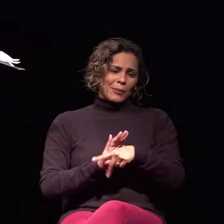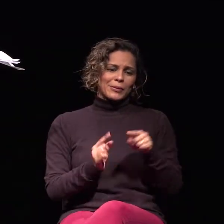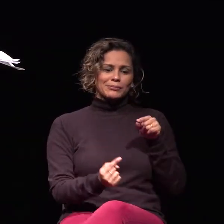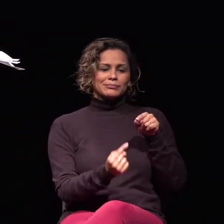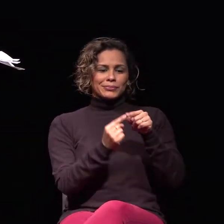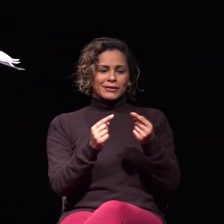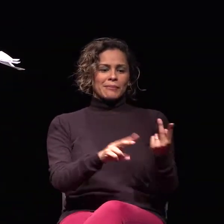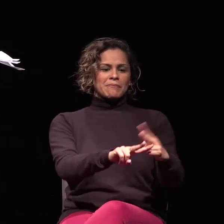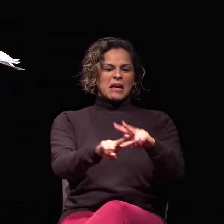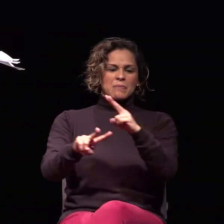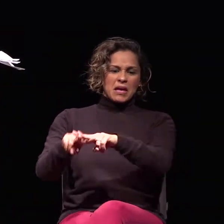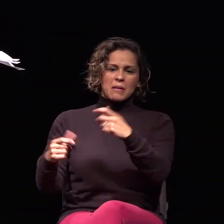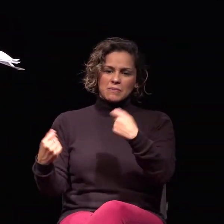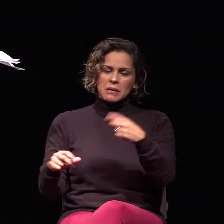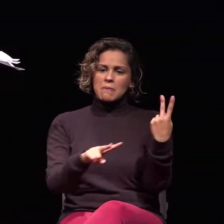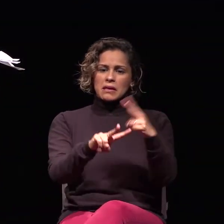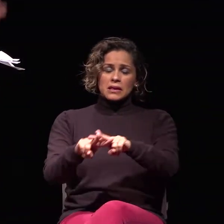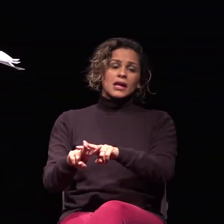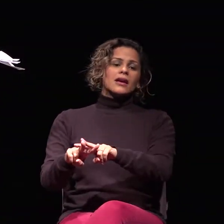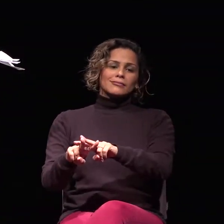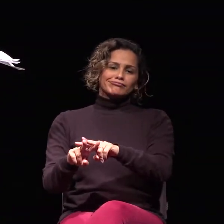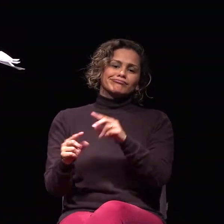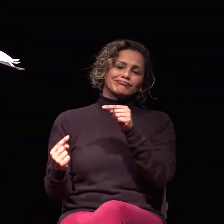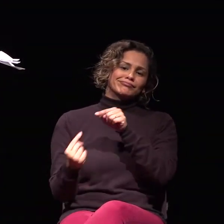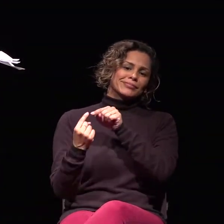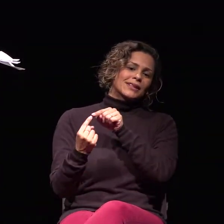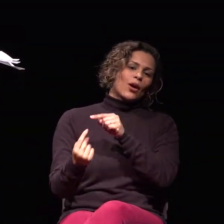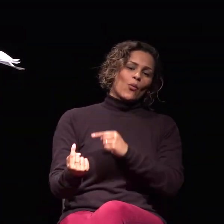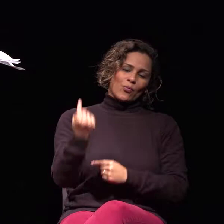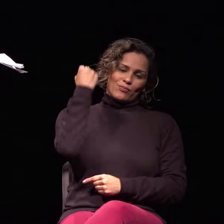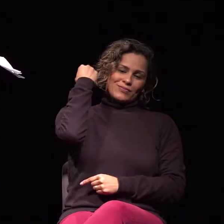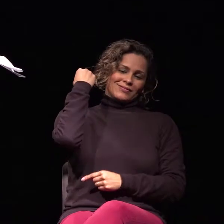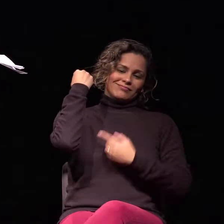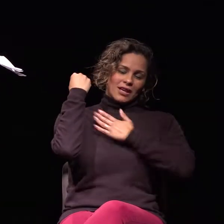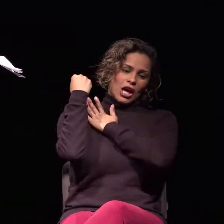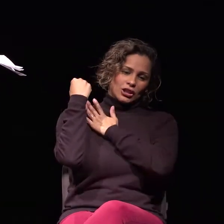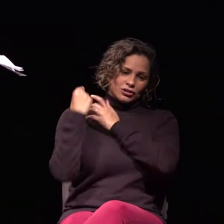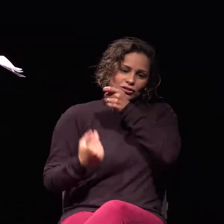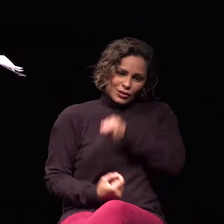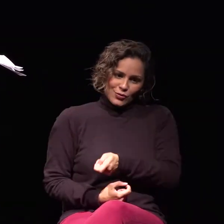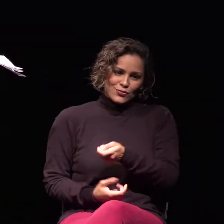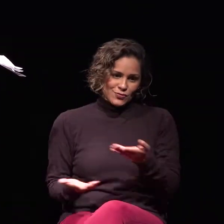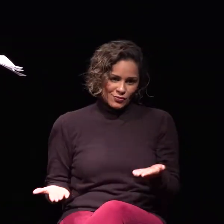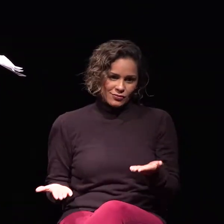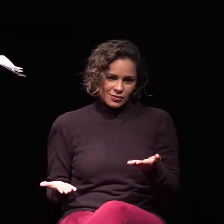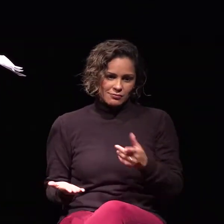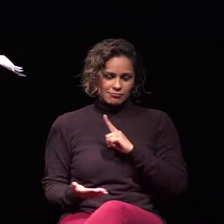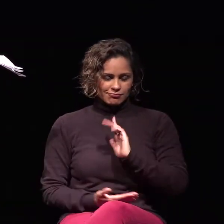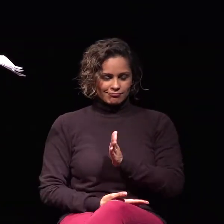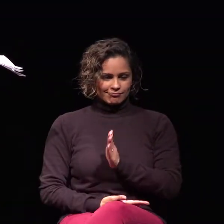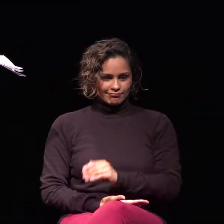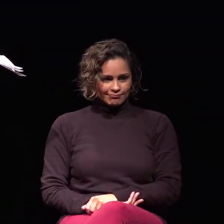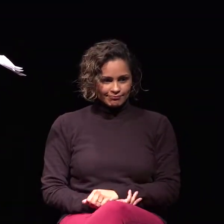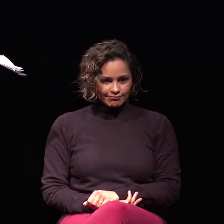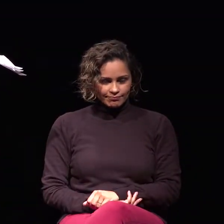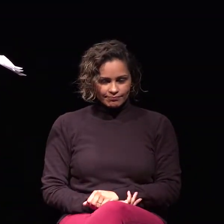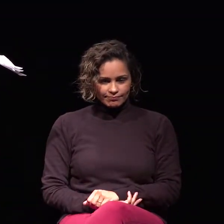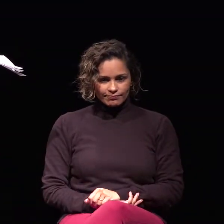militar foi uma delas, mas nós vivemos as anteriores, que eu não vou estar aqui falando, né?